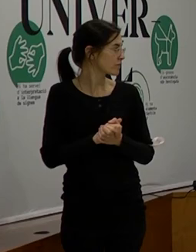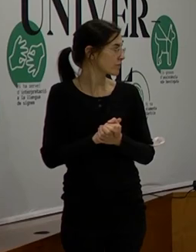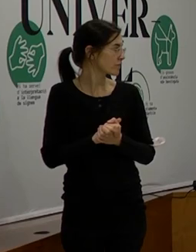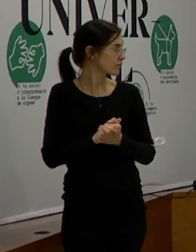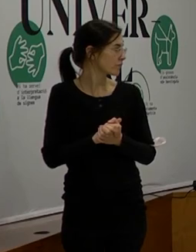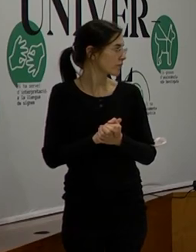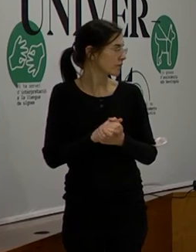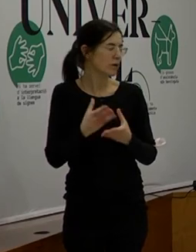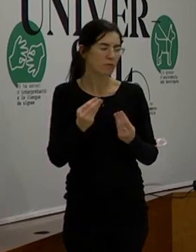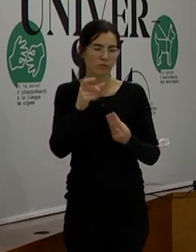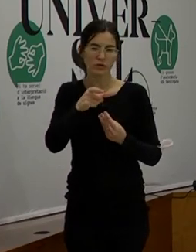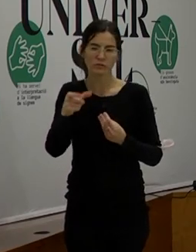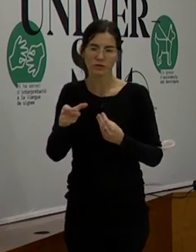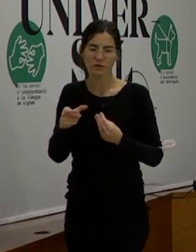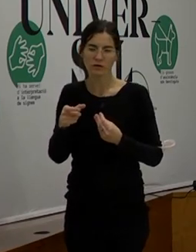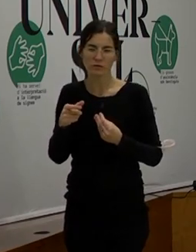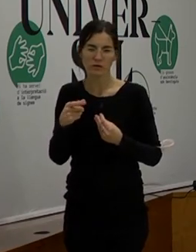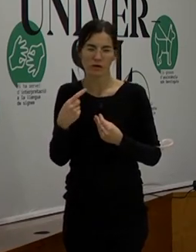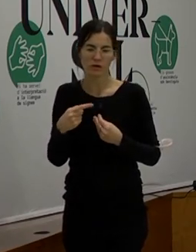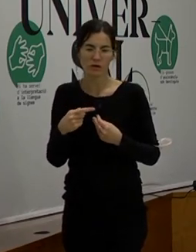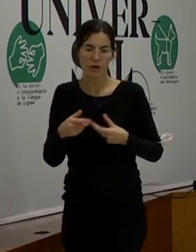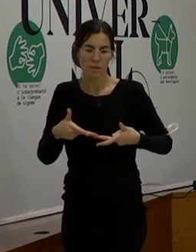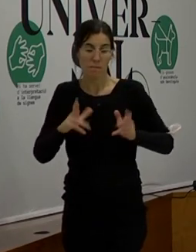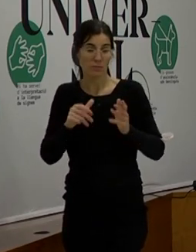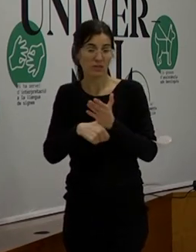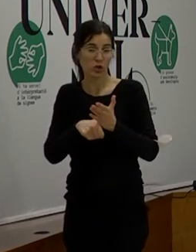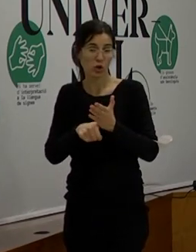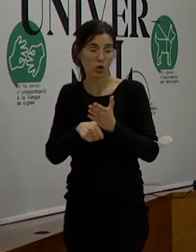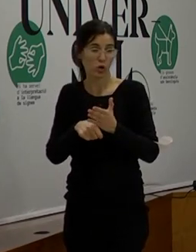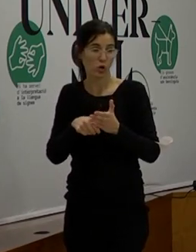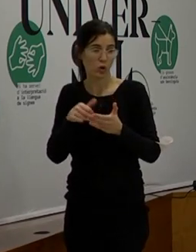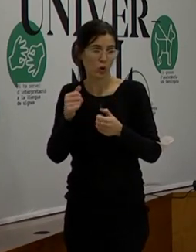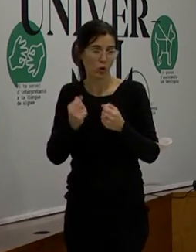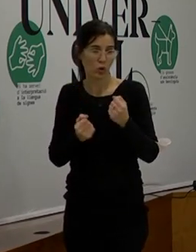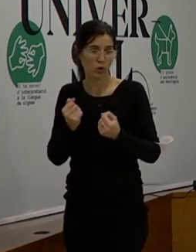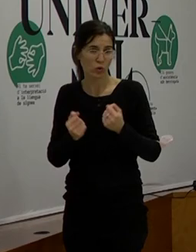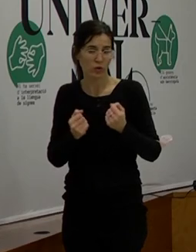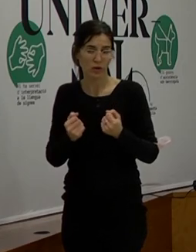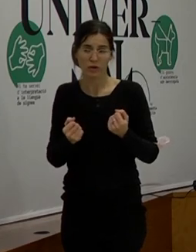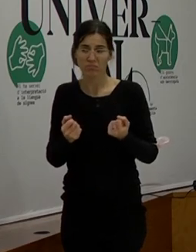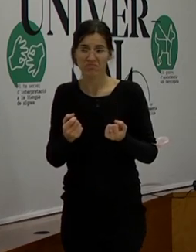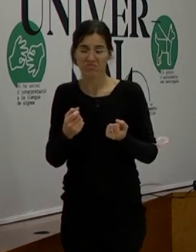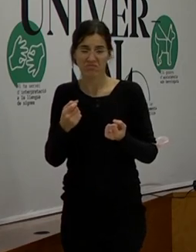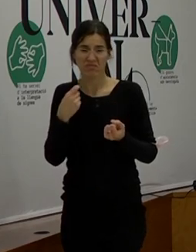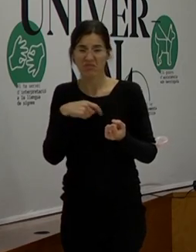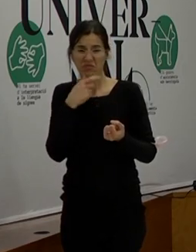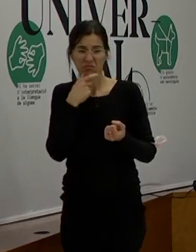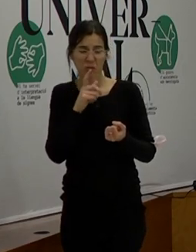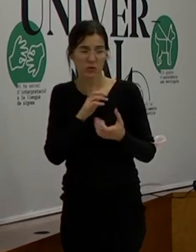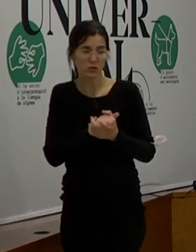Com hi ha molta gent que té el permís de conduir que nunca ve nada, ¿verdad? És que no l'he vist.